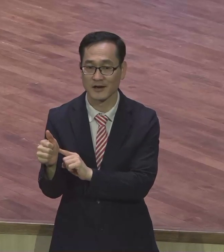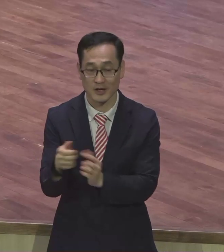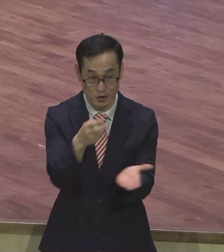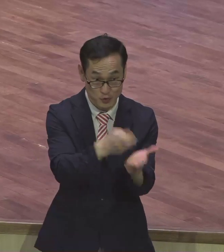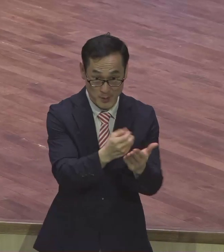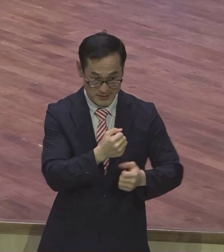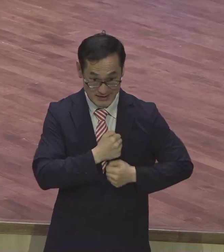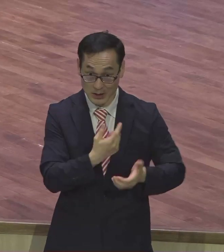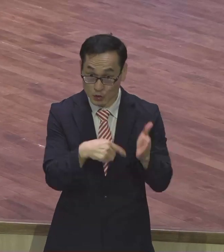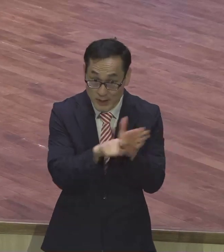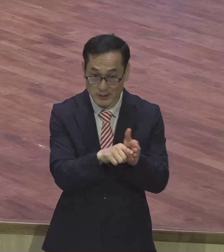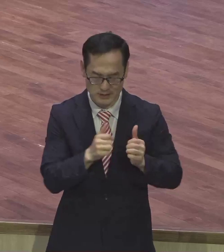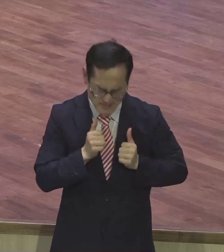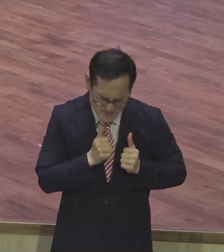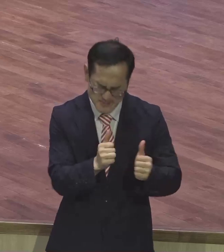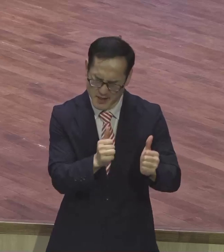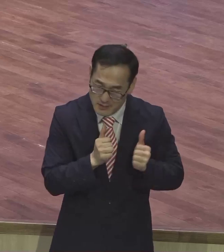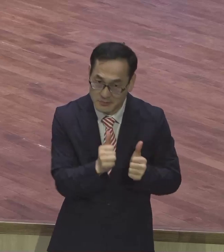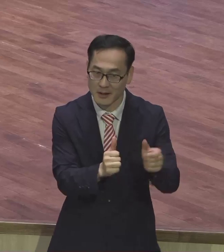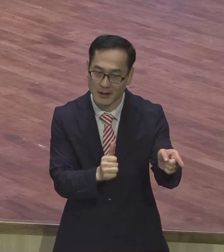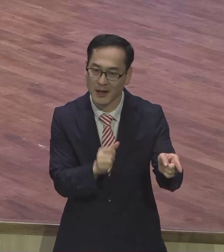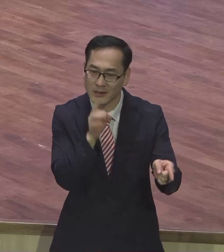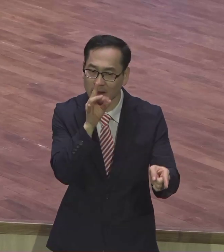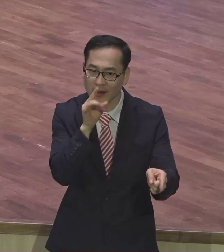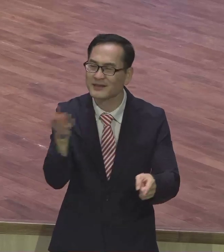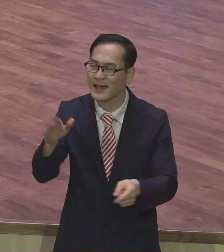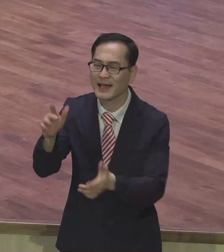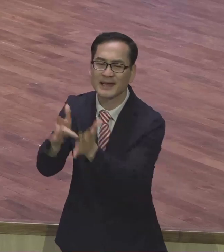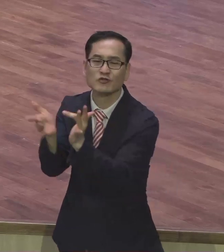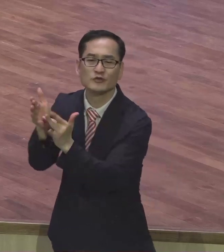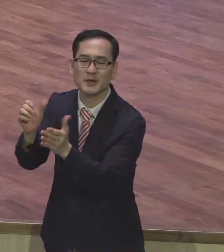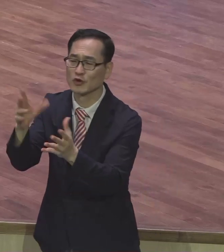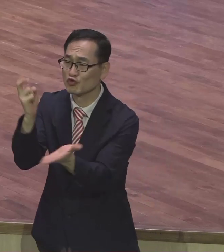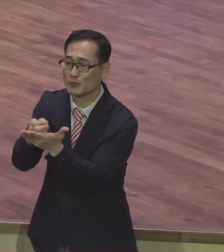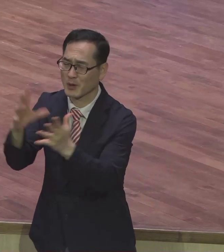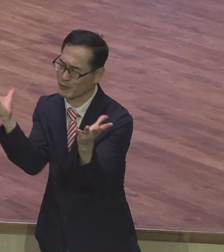율법을 지키려 했는데 이미 예수고에서든가 율법을 마쳤습니다